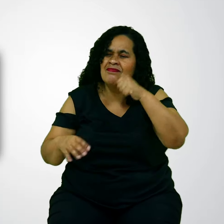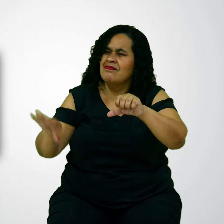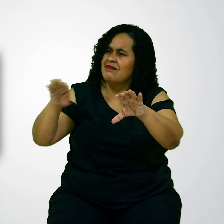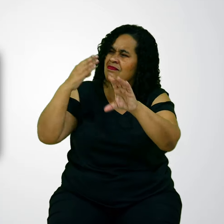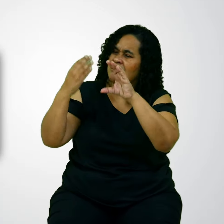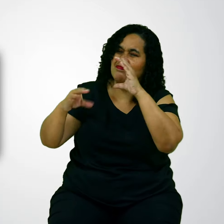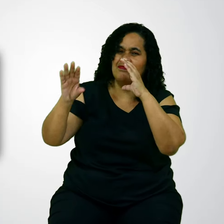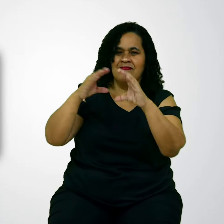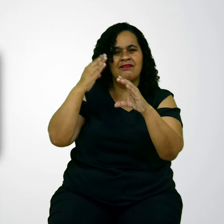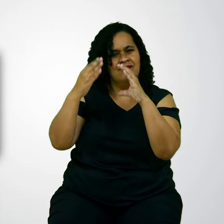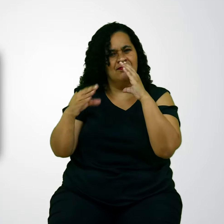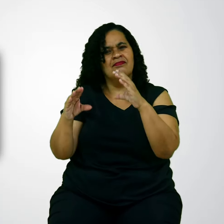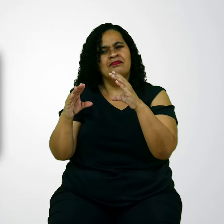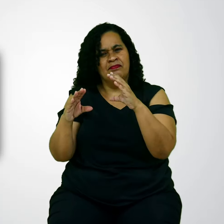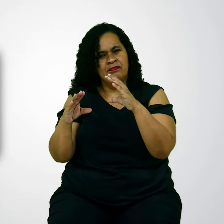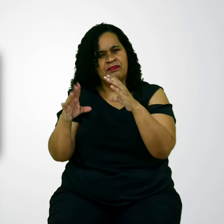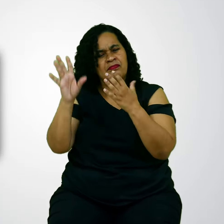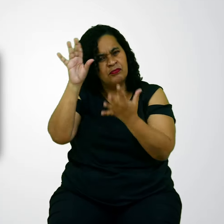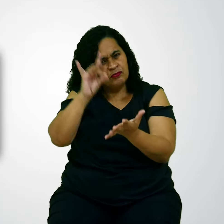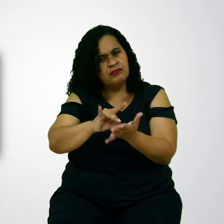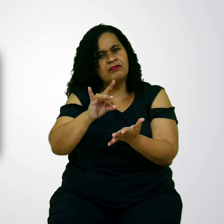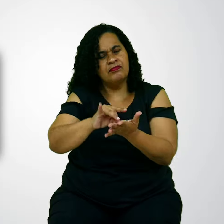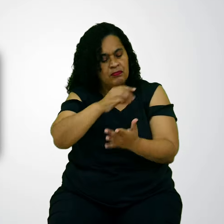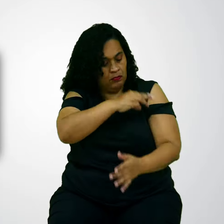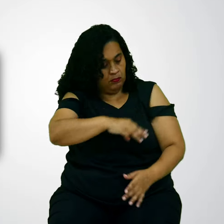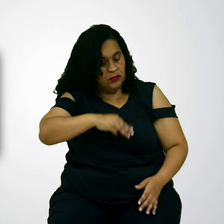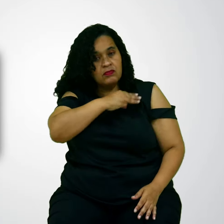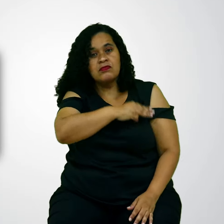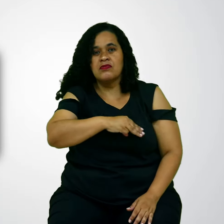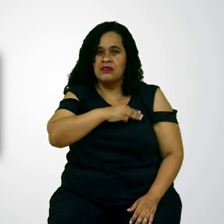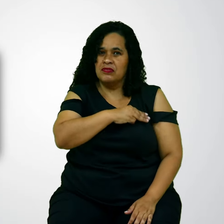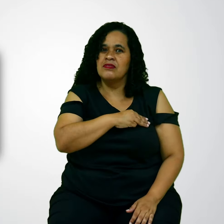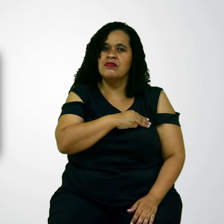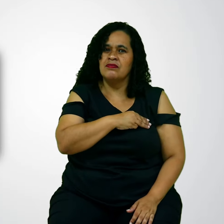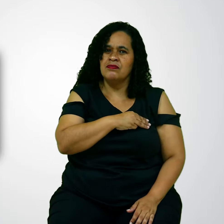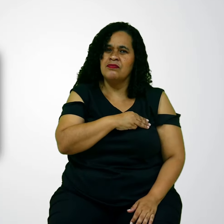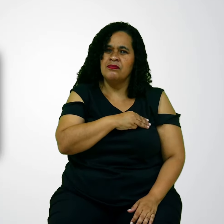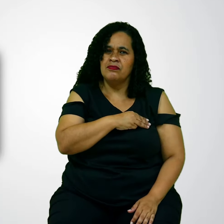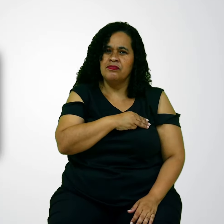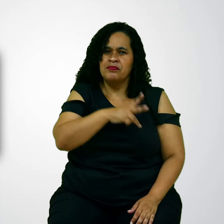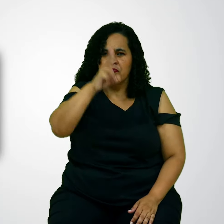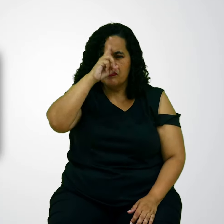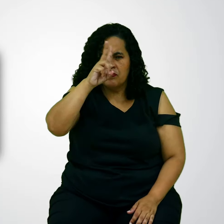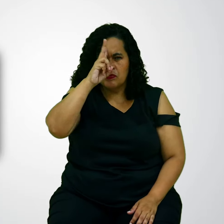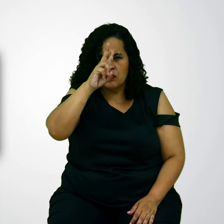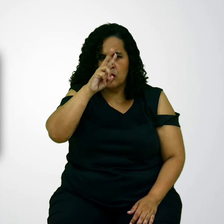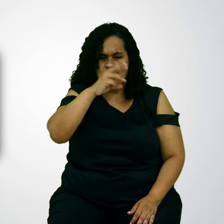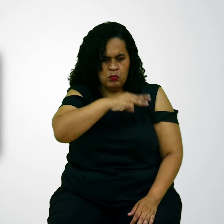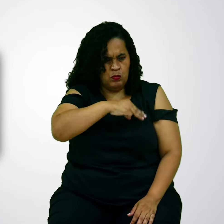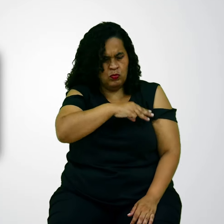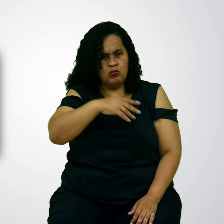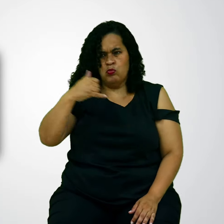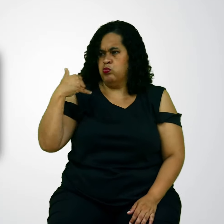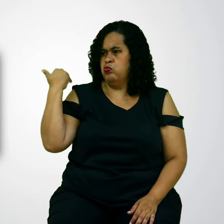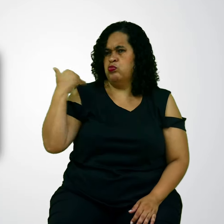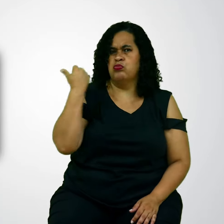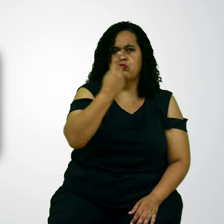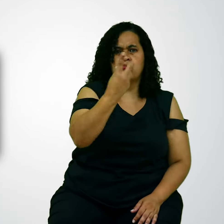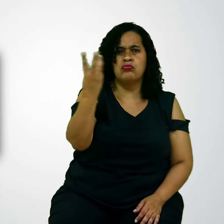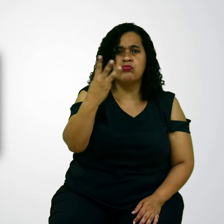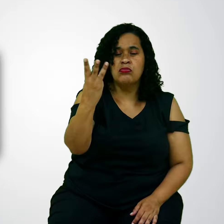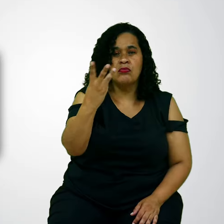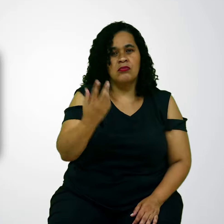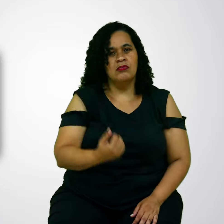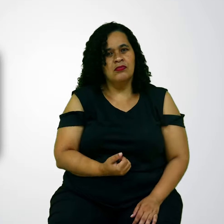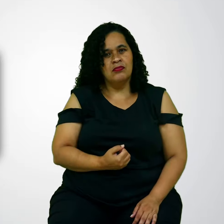grande na área missionária. Zinzendorf foi missionário com 13 anos. Com 13 anos. Josias, o rei